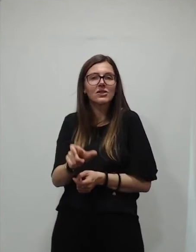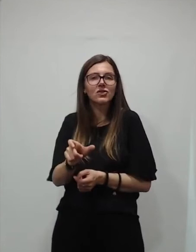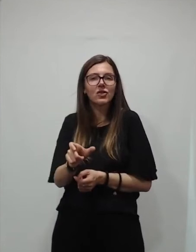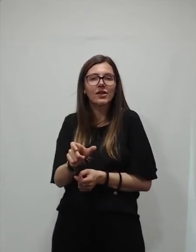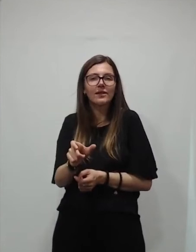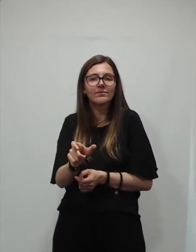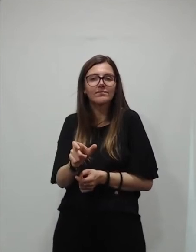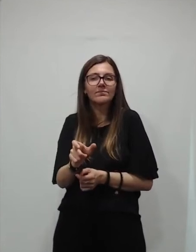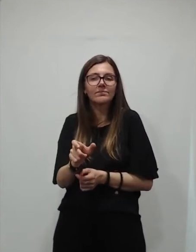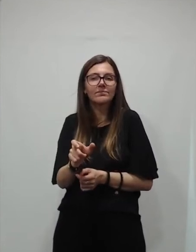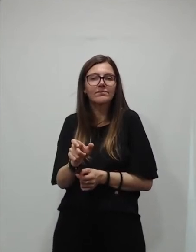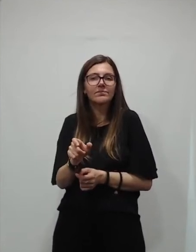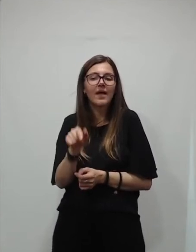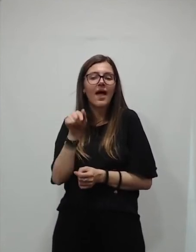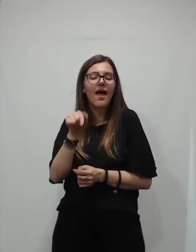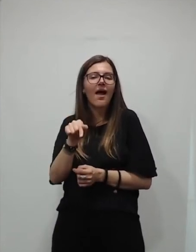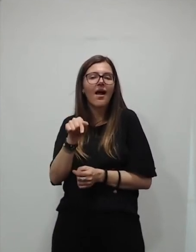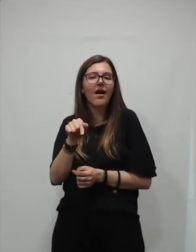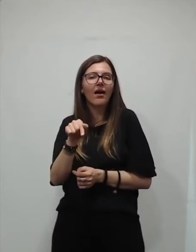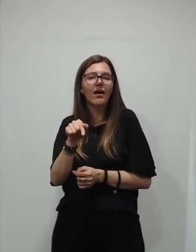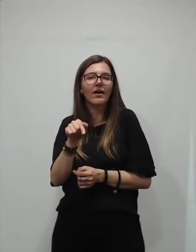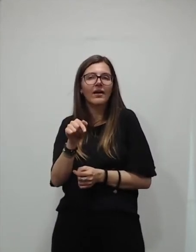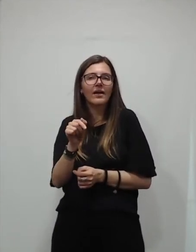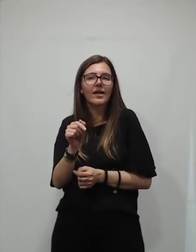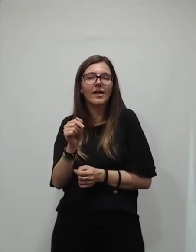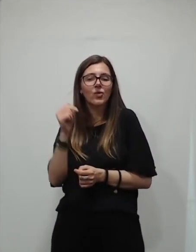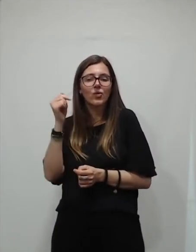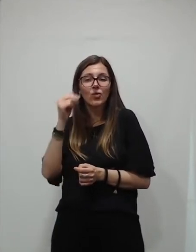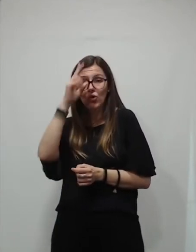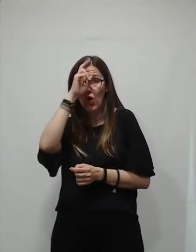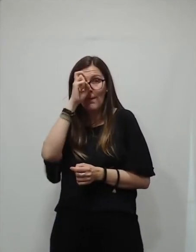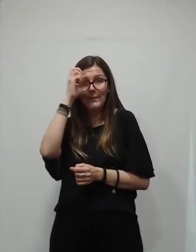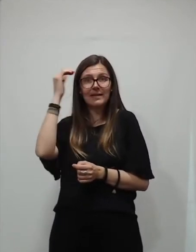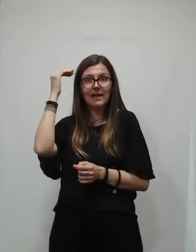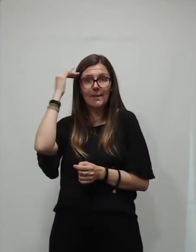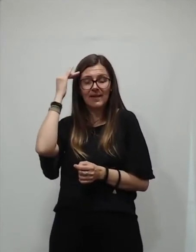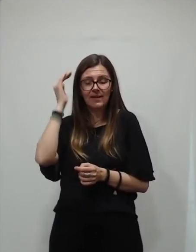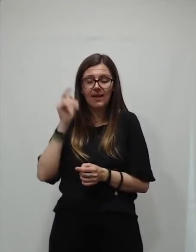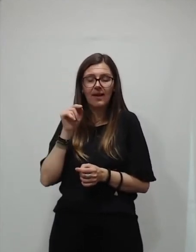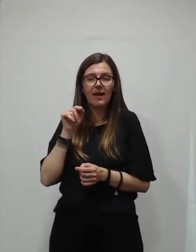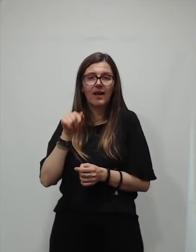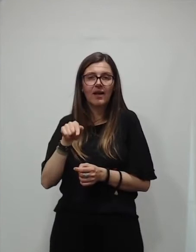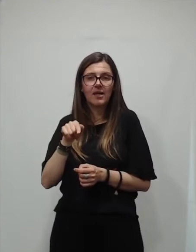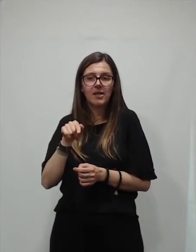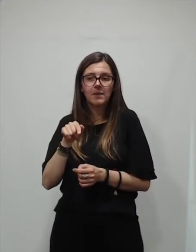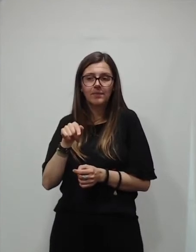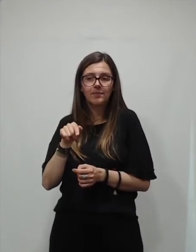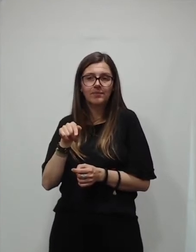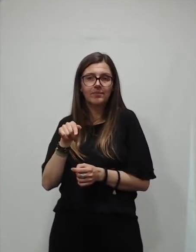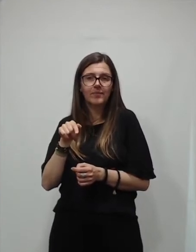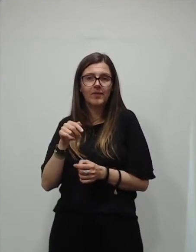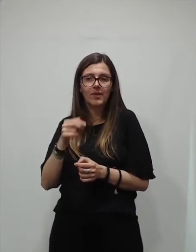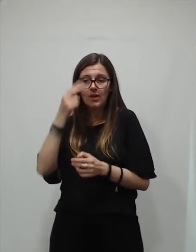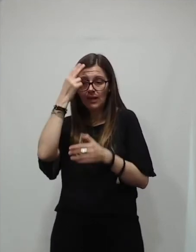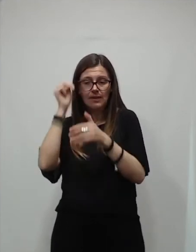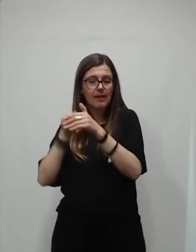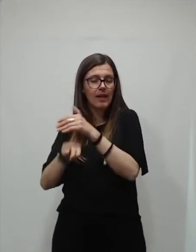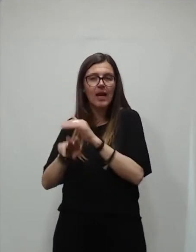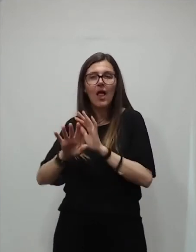sometida a esta medida de seguridad curativa por tiempo determinado y se encuentra excedida del tiempo previsto en la ley, del máximo